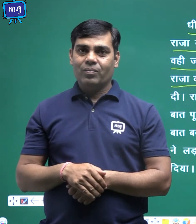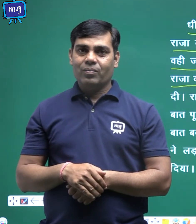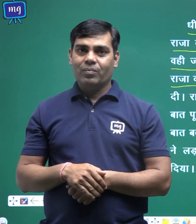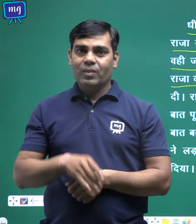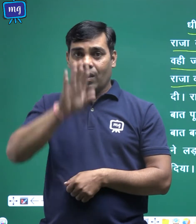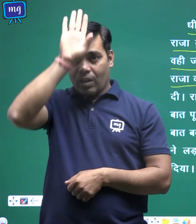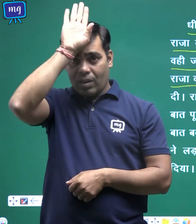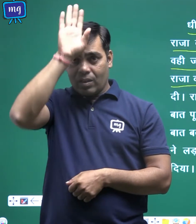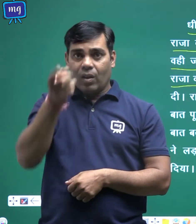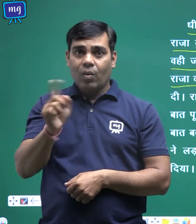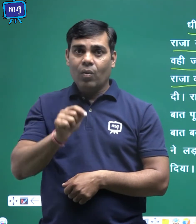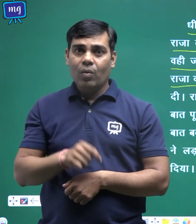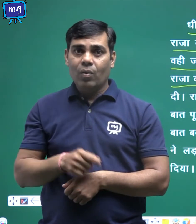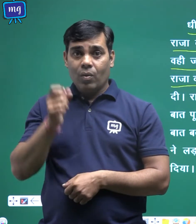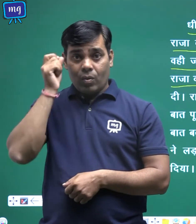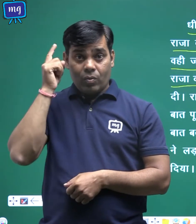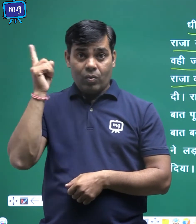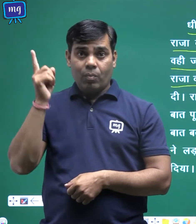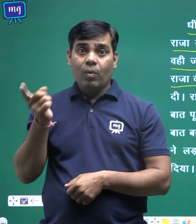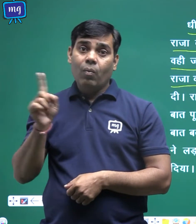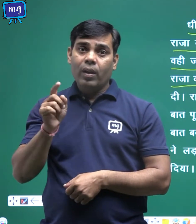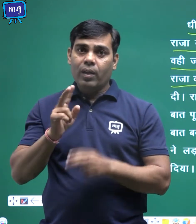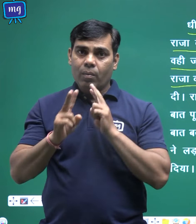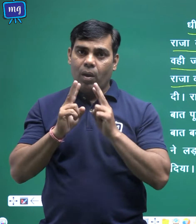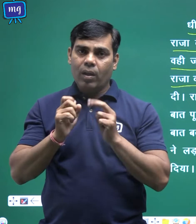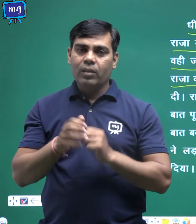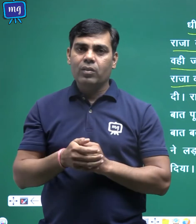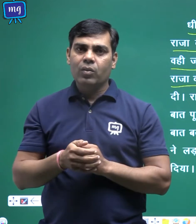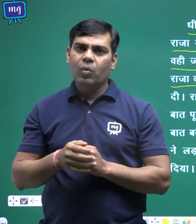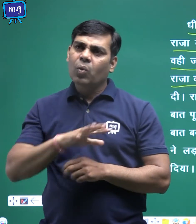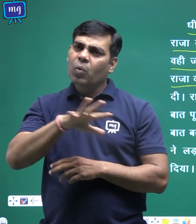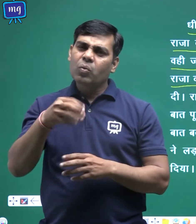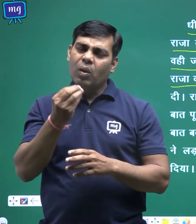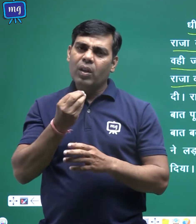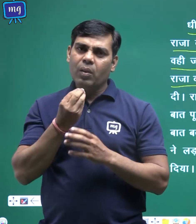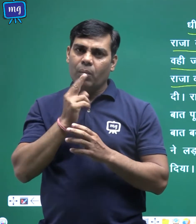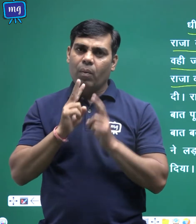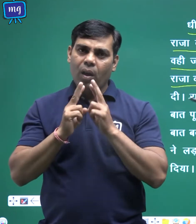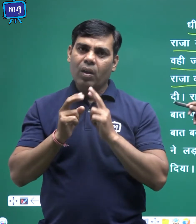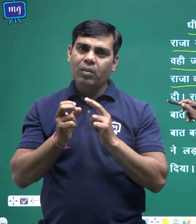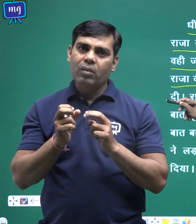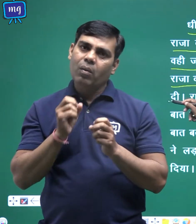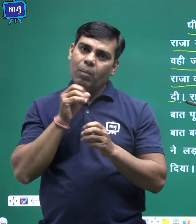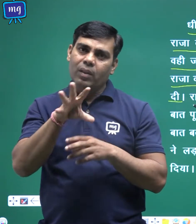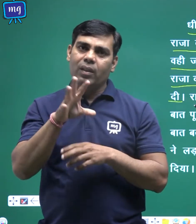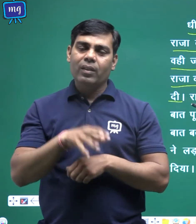राजा को स्वप्न वाली बात, सारी बात बता